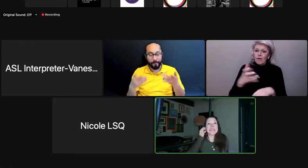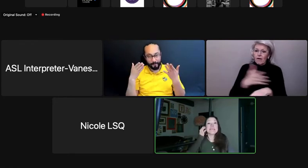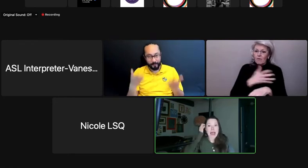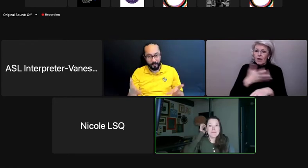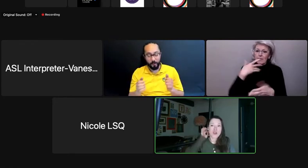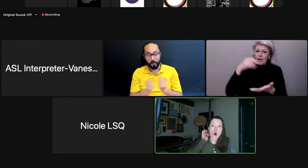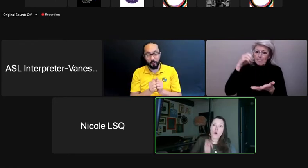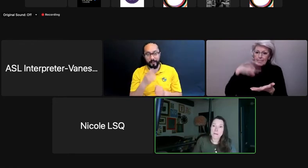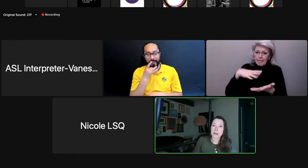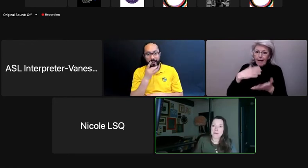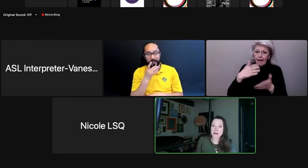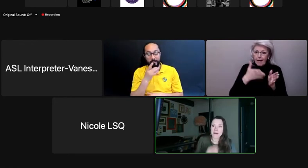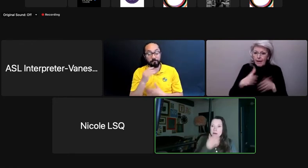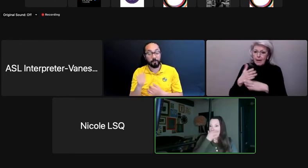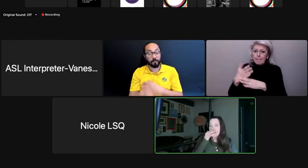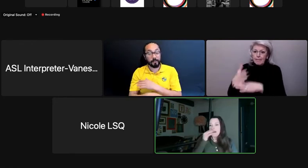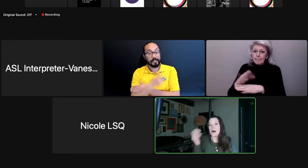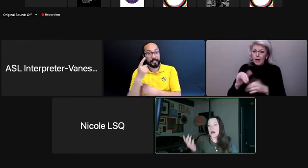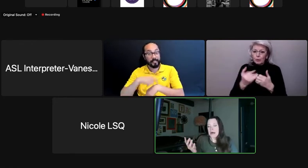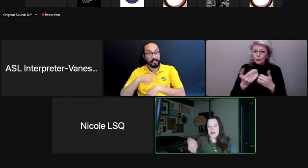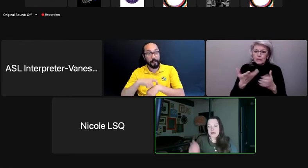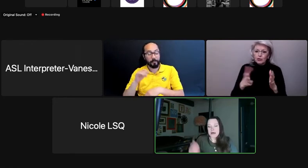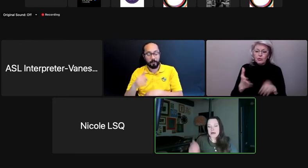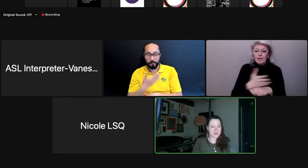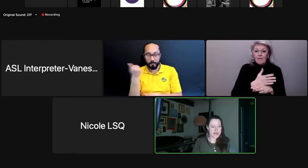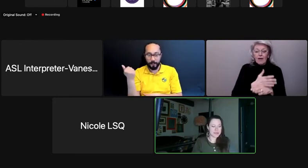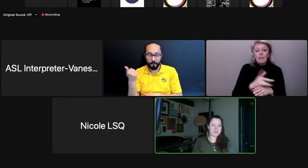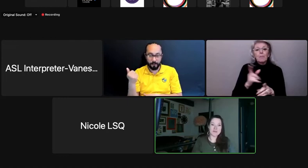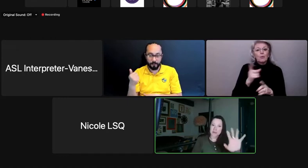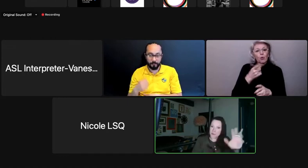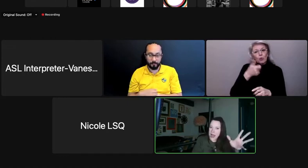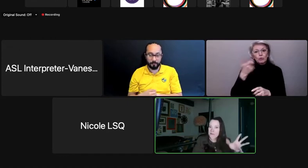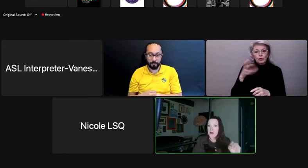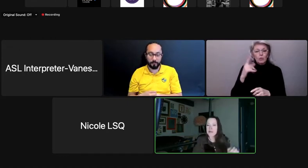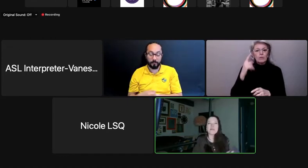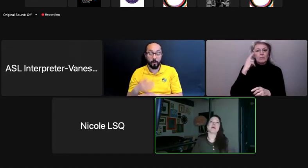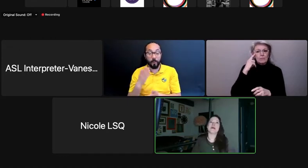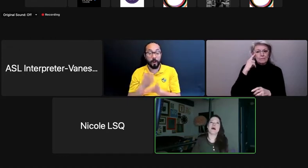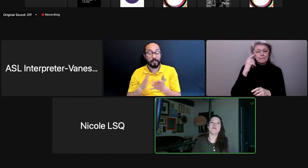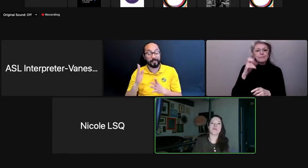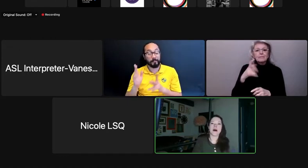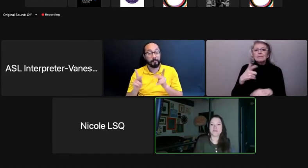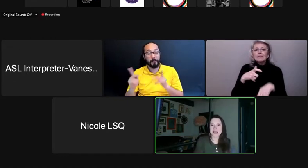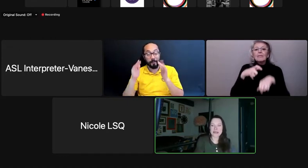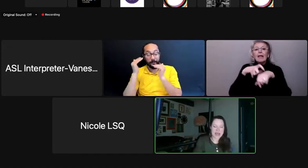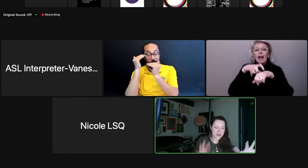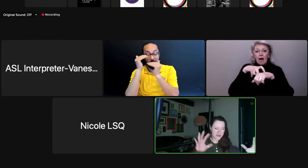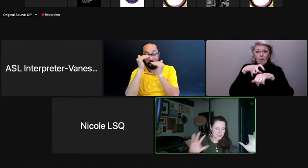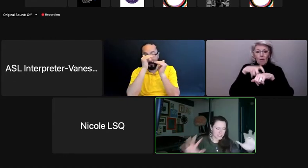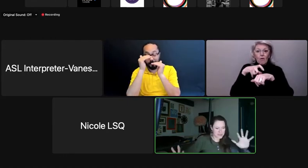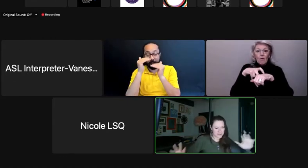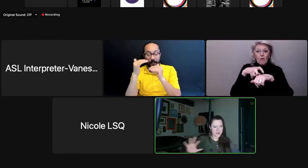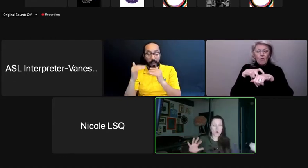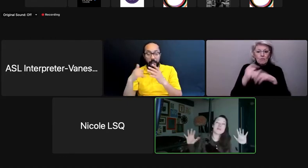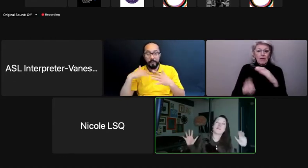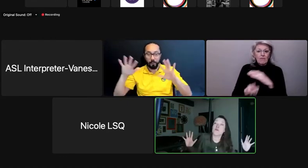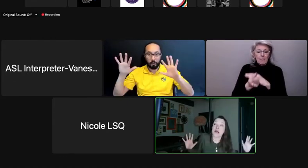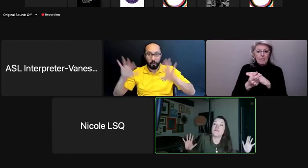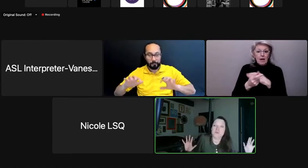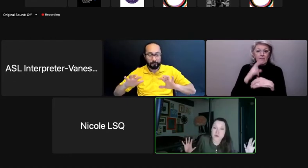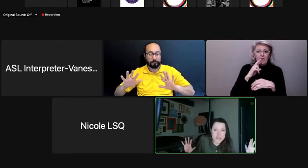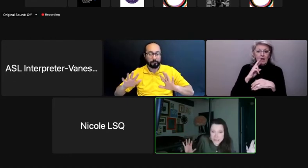et puis l'autre chose auquel on peut penser c'est quelle est l'heure d'un événement est-ce que